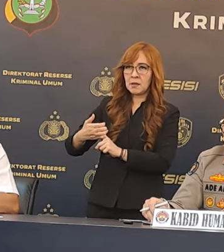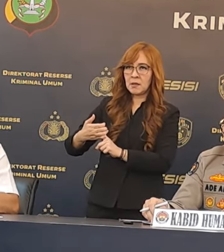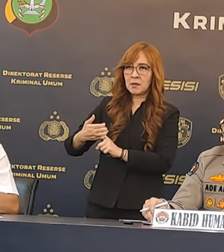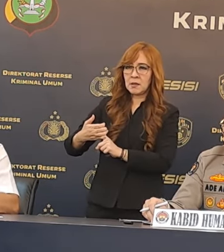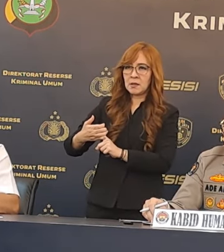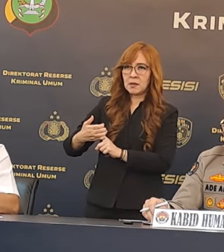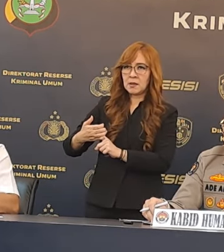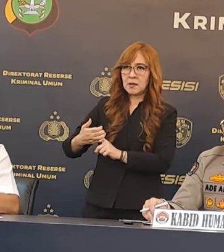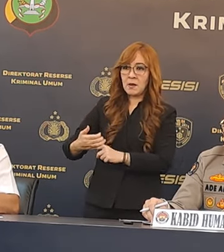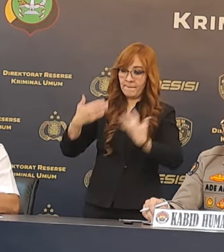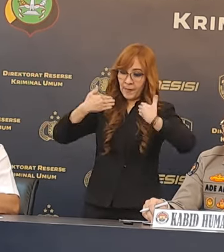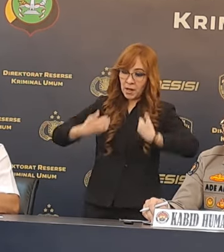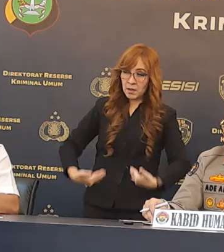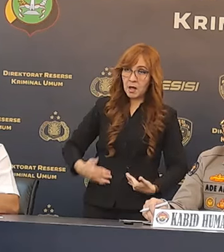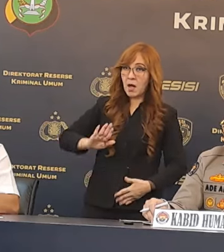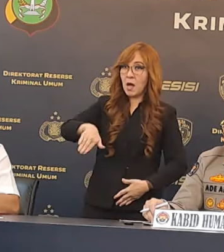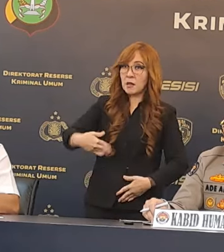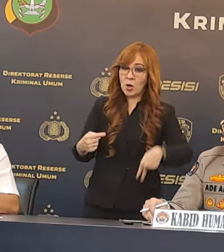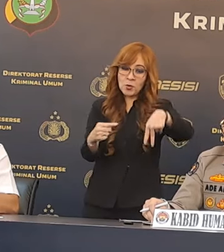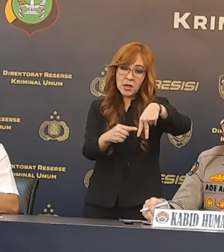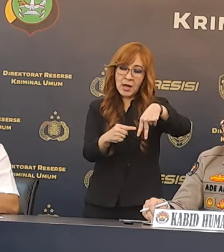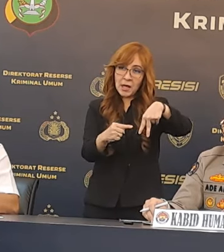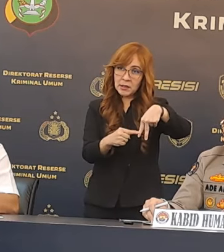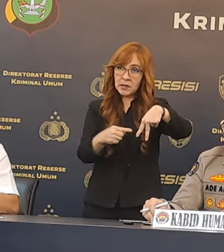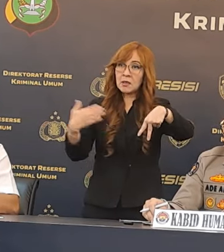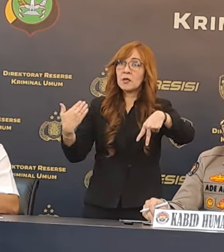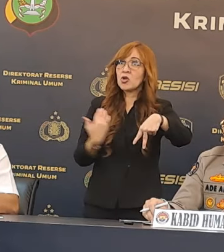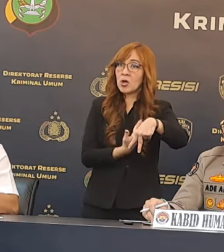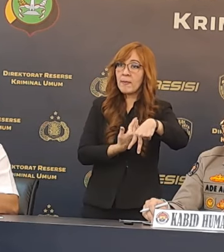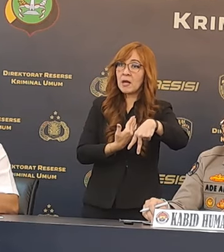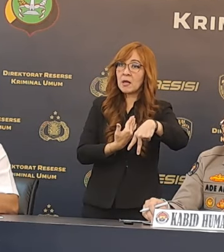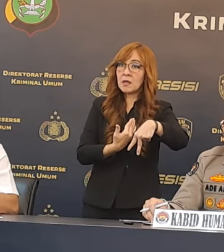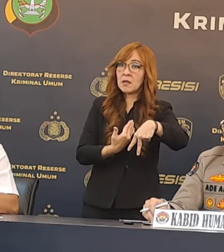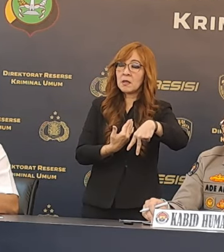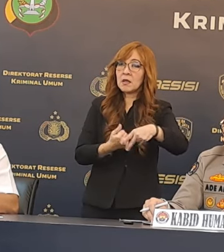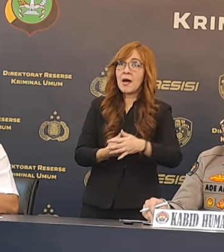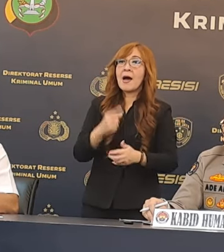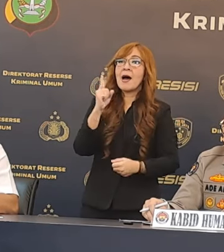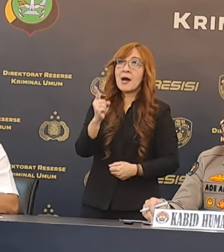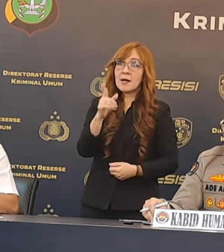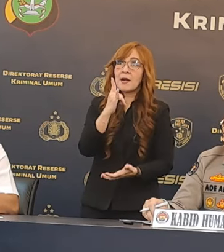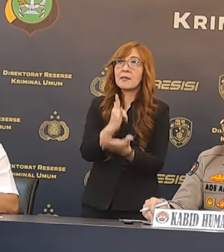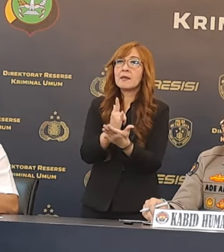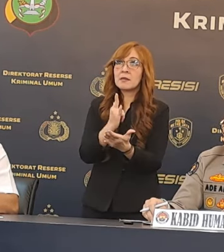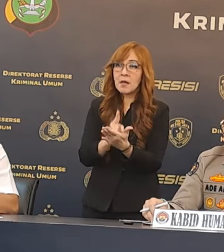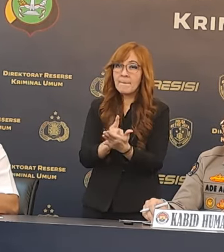maupun kaki daripada korban agar tetap terus berenang.